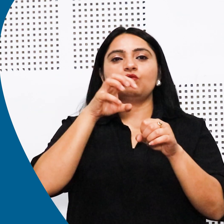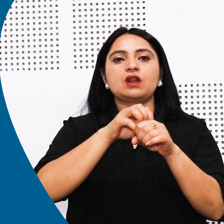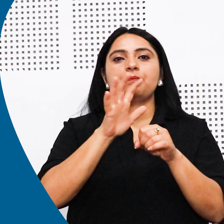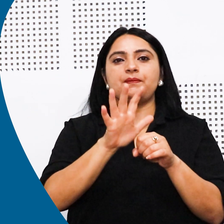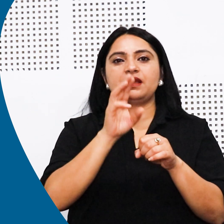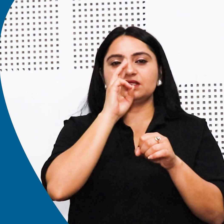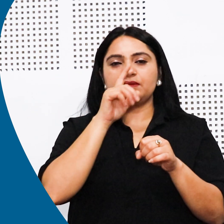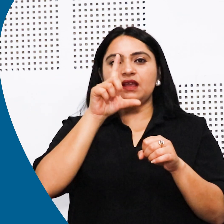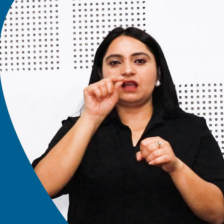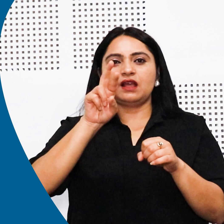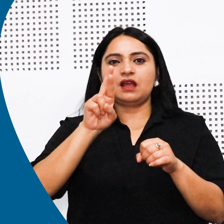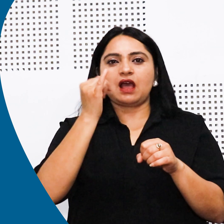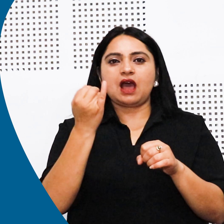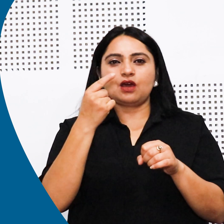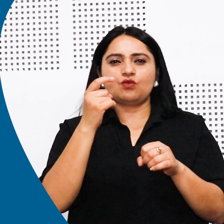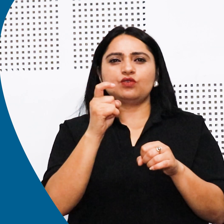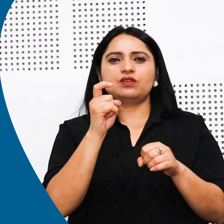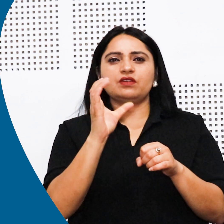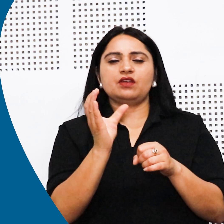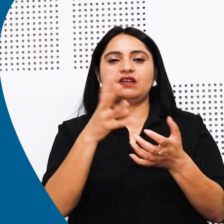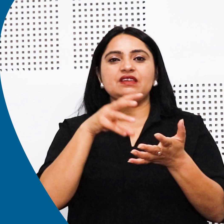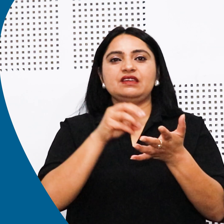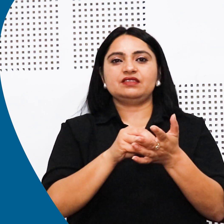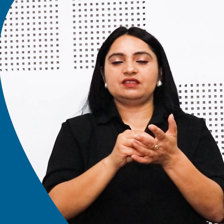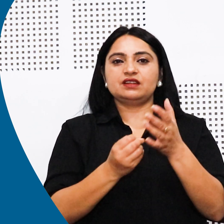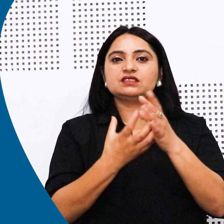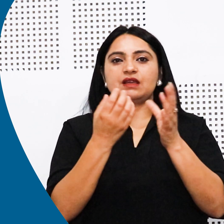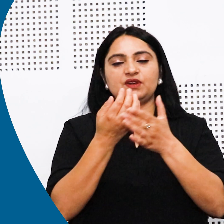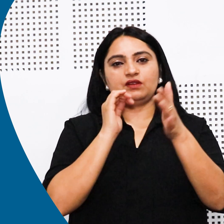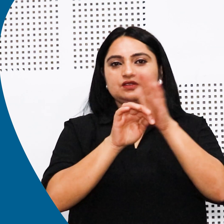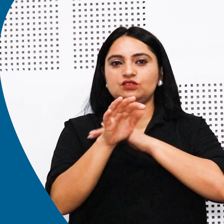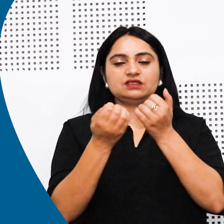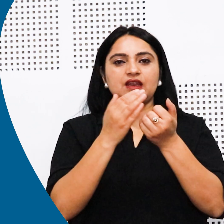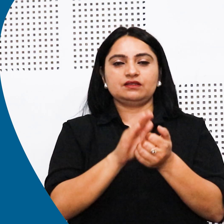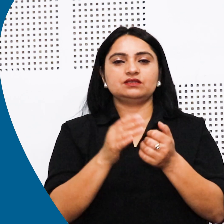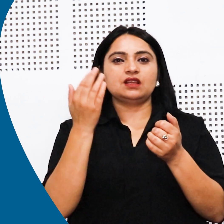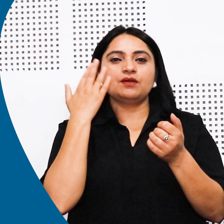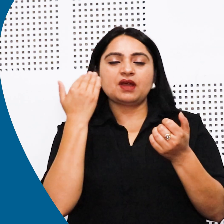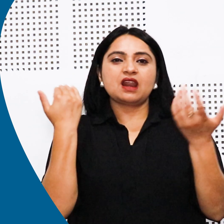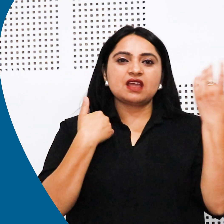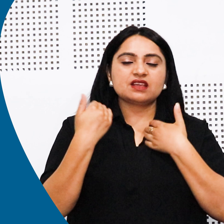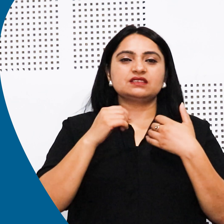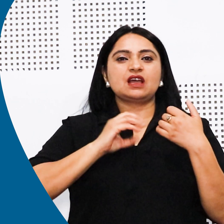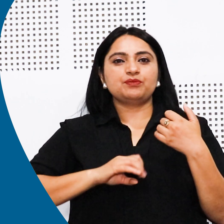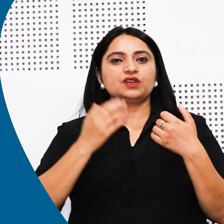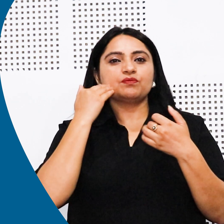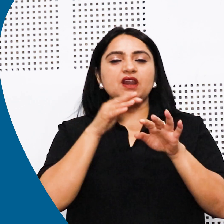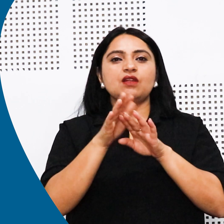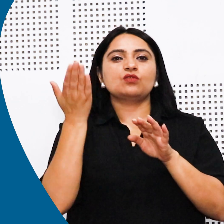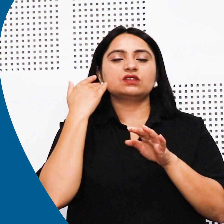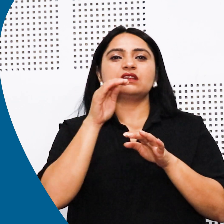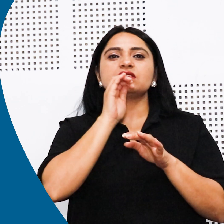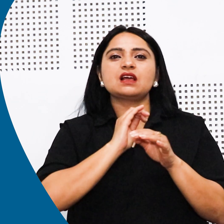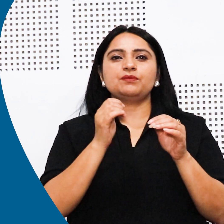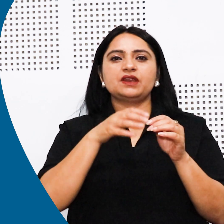पनि आरोग्य केन्द्र 2 वर्ष अगाडि स्थापना गरेर यसलाई सञ्चालनमा ल्याइसकेको छौँ। महिला हिंसा पीडित महिलाहरूको लागि गत साल पनि हामीले